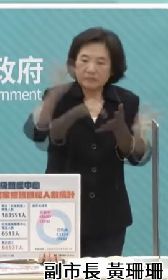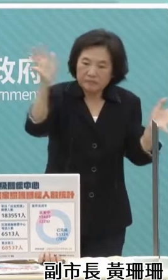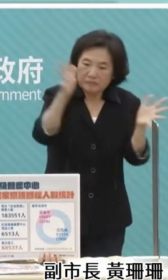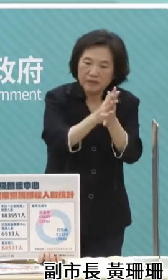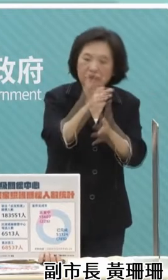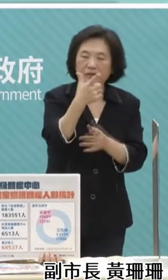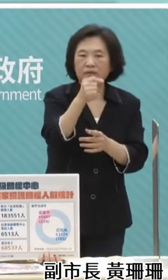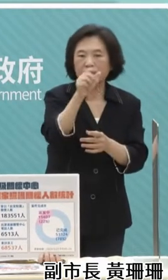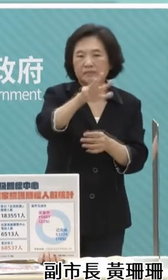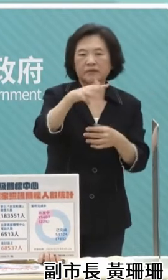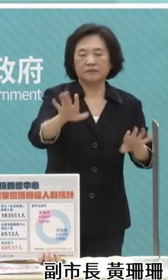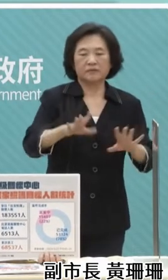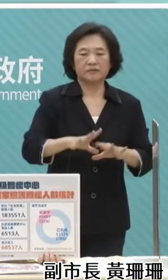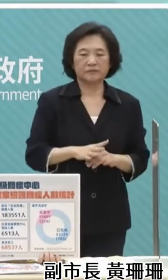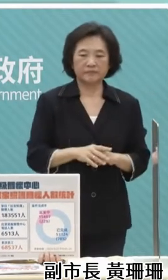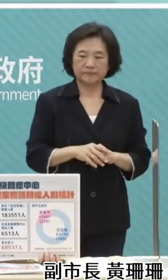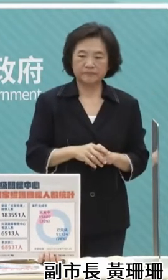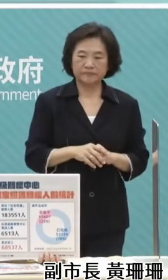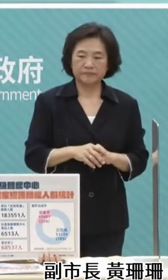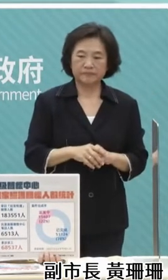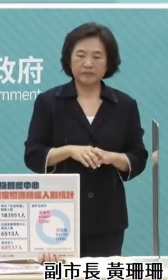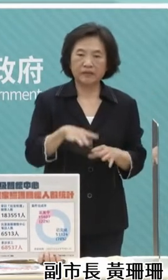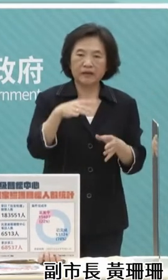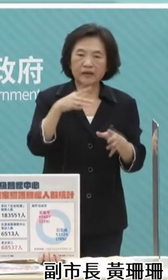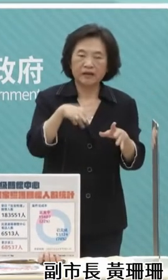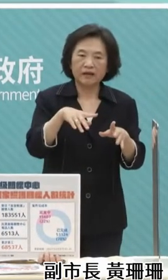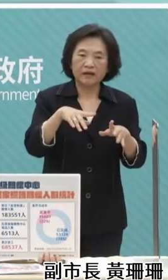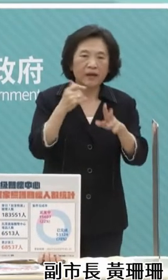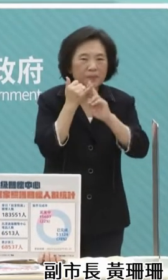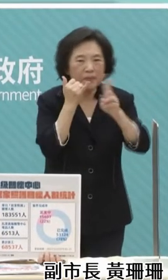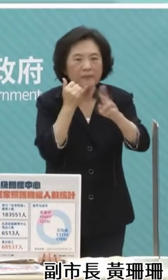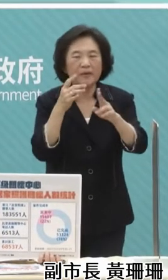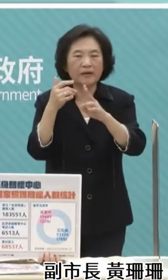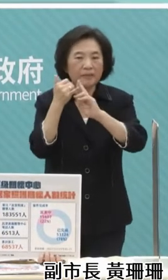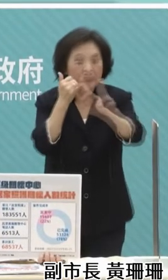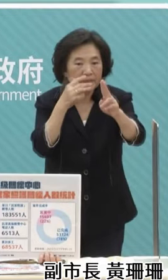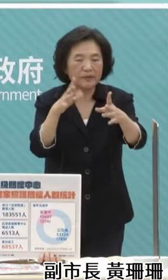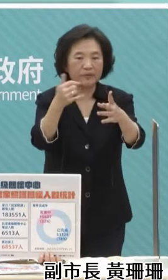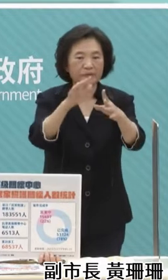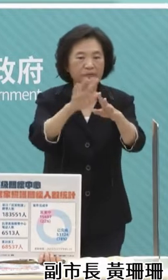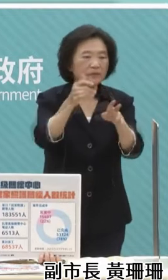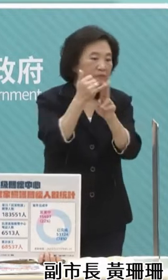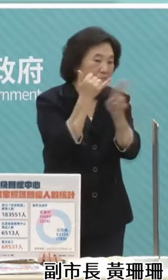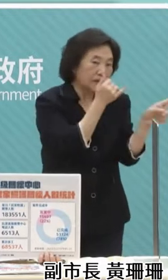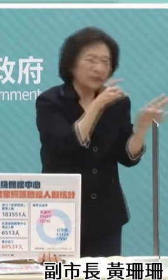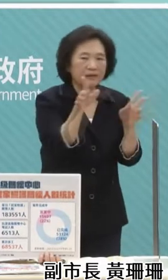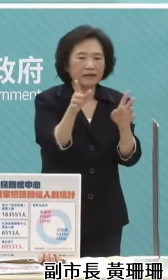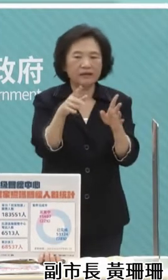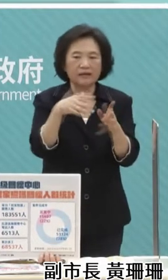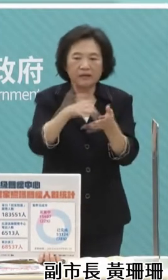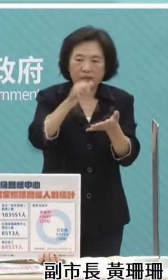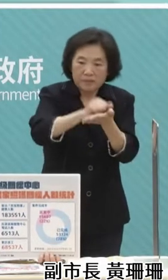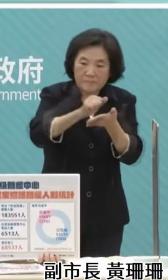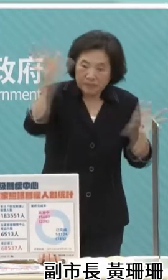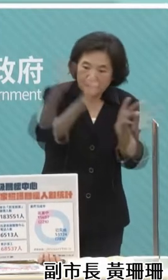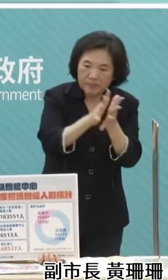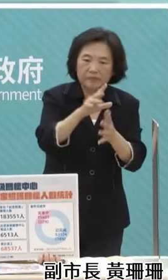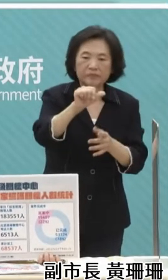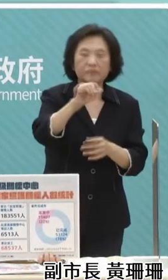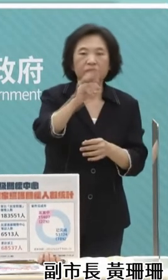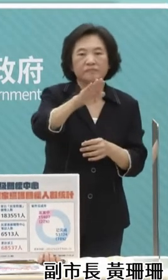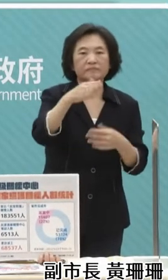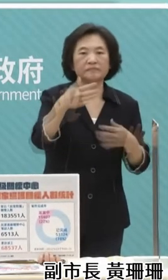经68000多人，然后累计的案件各自就打电话进来成案的案件也有